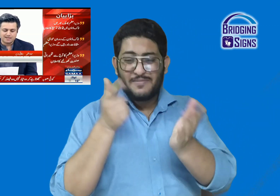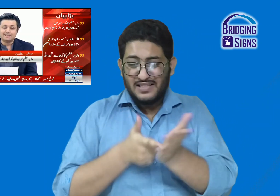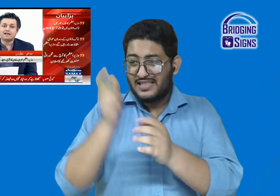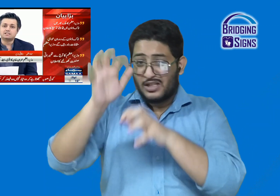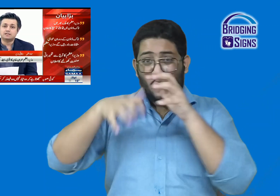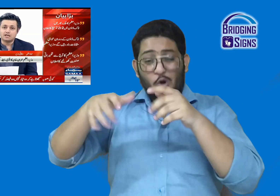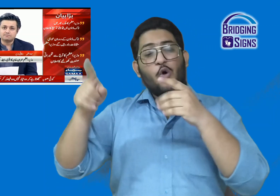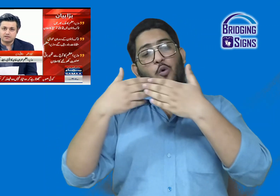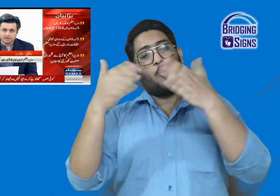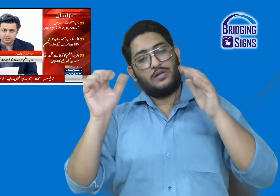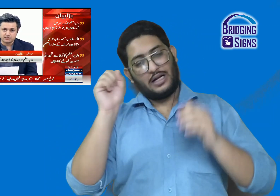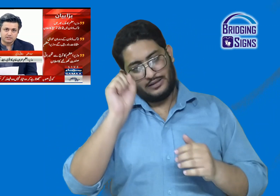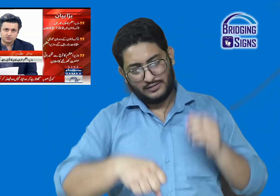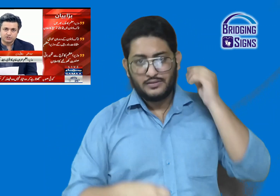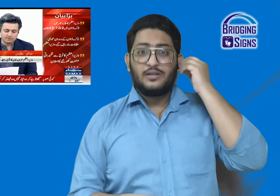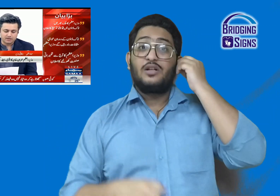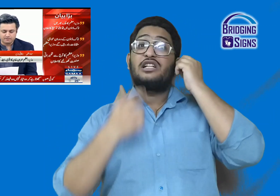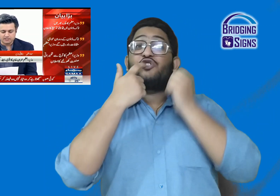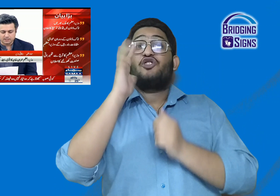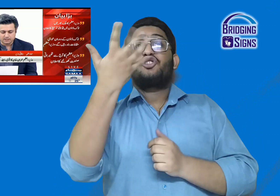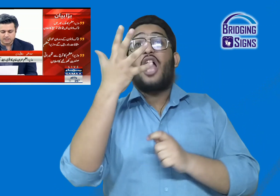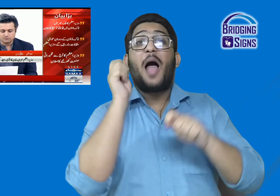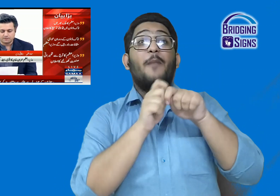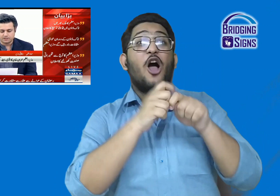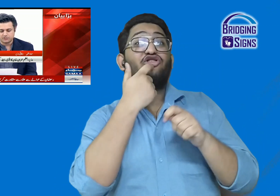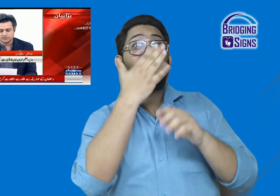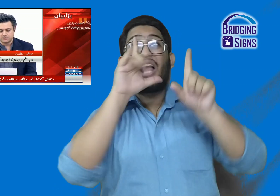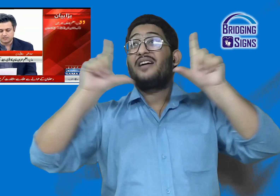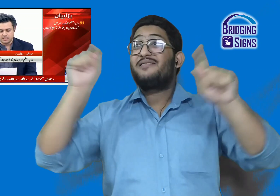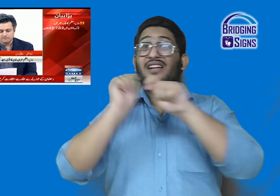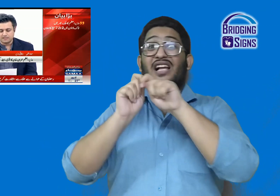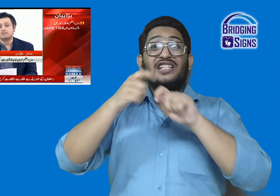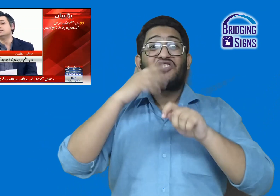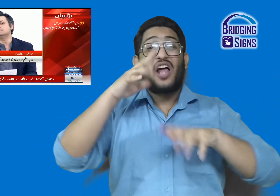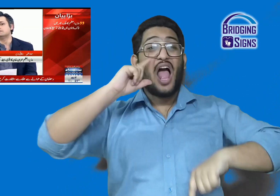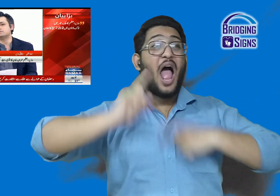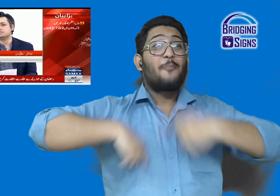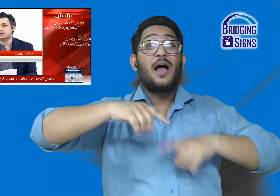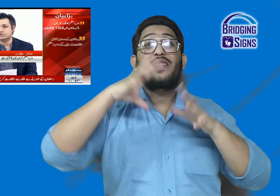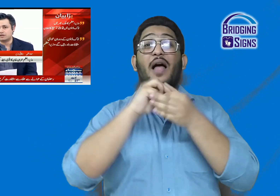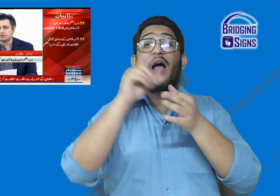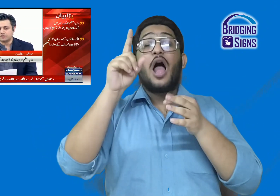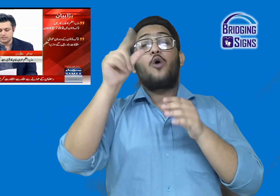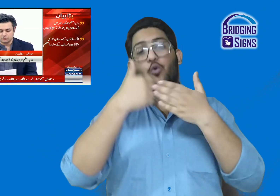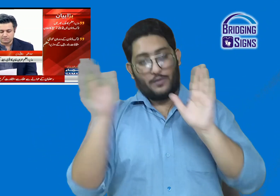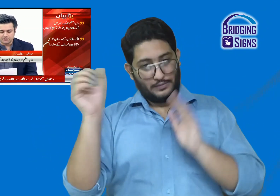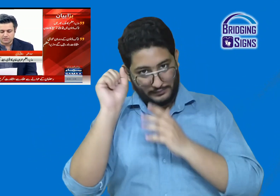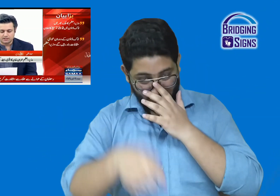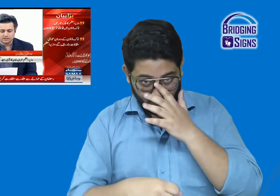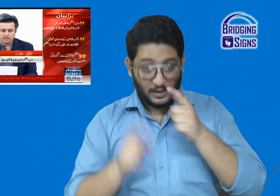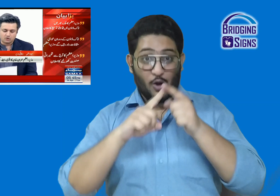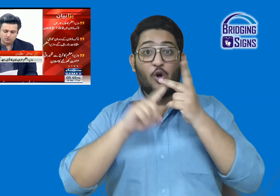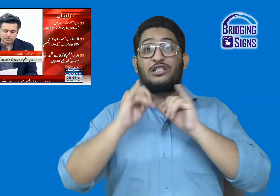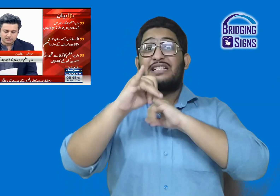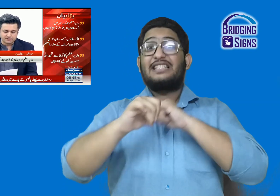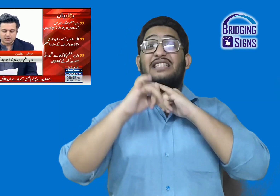जाएगा, ग्लास मैन्युफैक्चरिंग यानी जो शीशा बनाने वाली सनतें हैं जो मैन्युफैक्चर करती हैं, वेटरनरी सर्विसेज यानी जानवरों के लिए जो तिब्बी